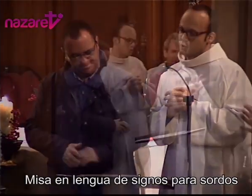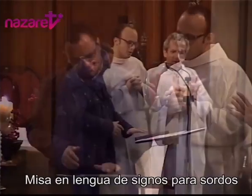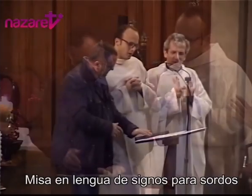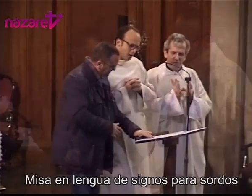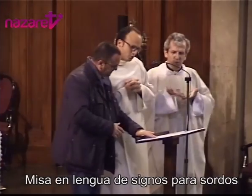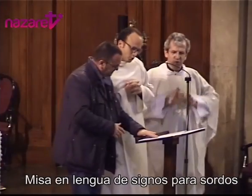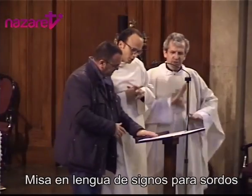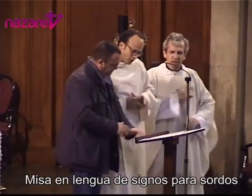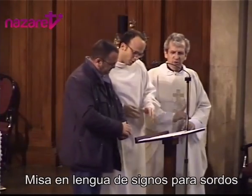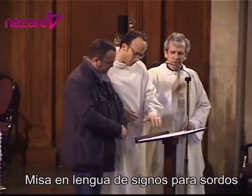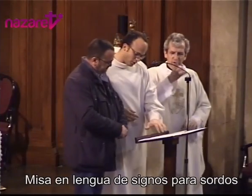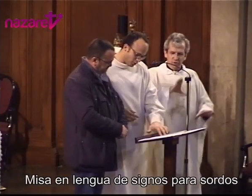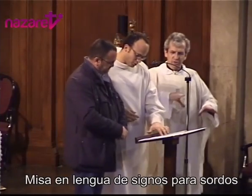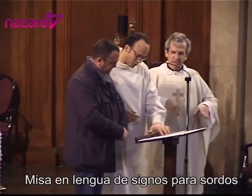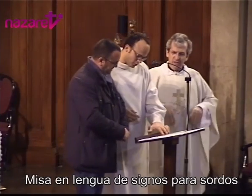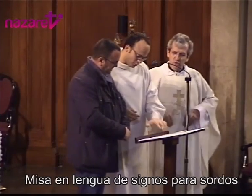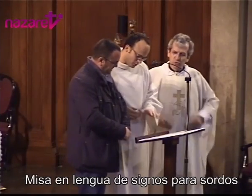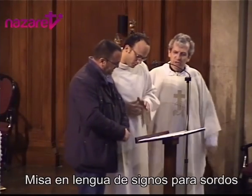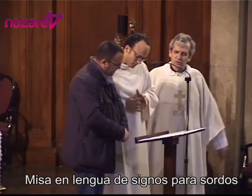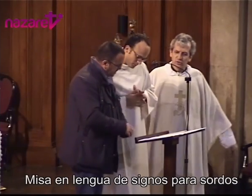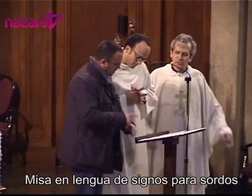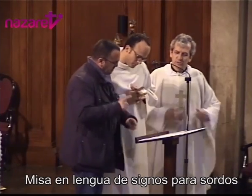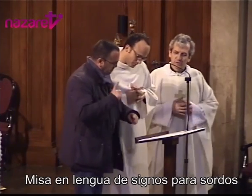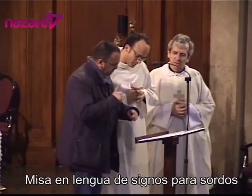Oremos. Jesús, Hijo de Dios,